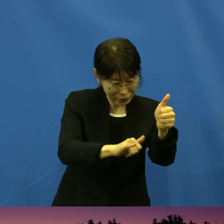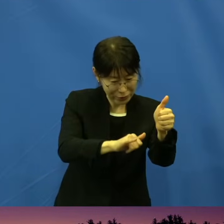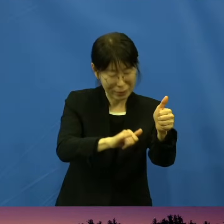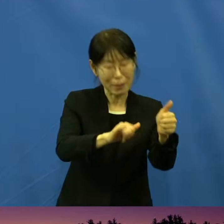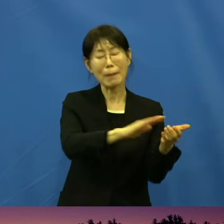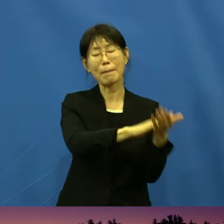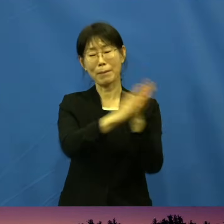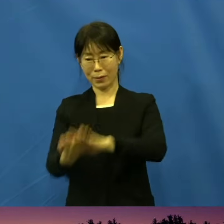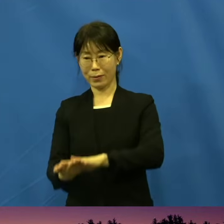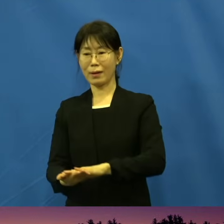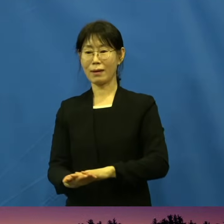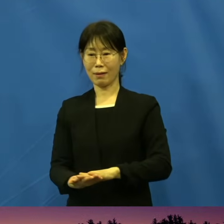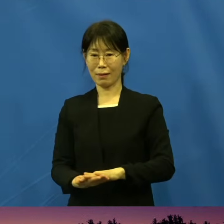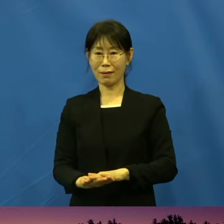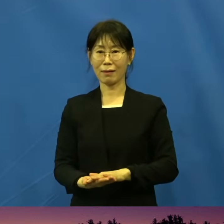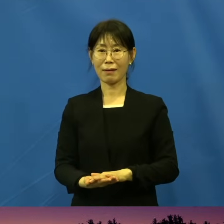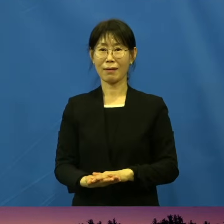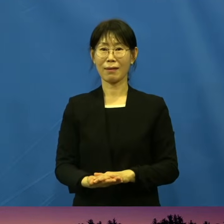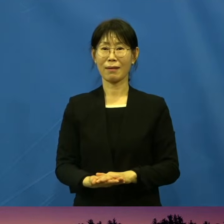삶의 방식이 완전히 달라요.